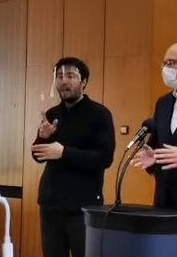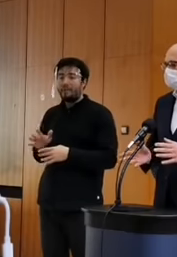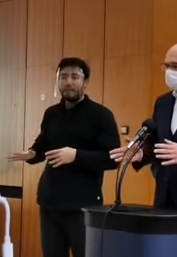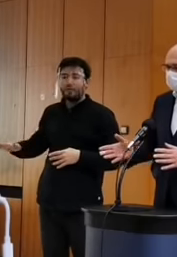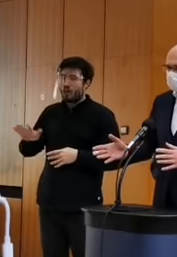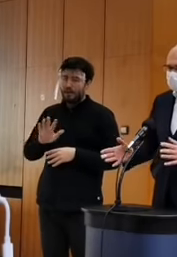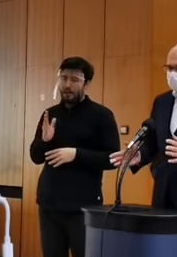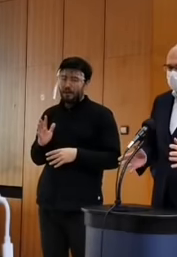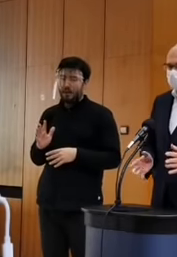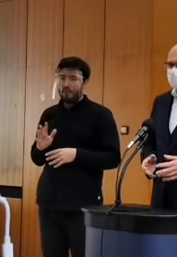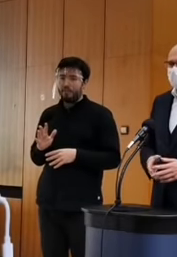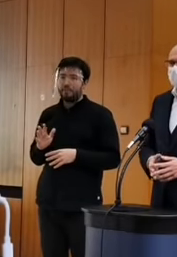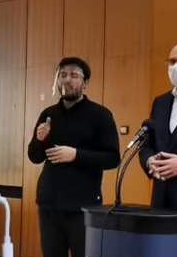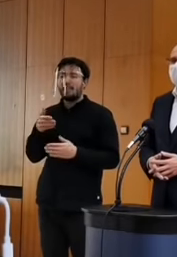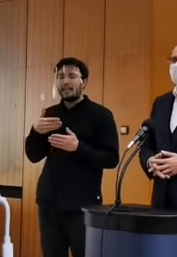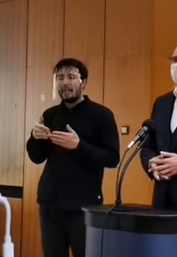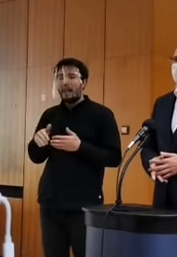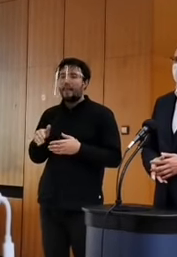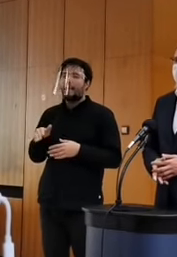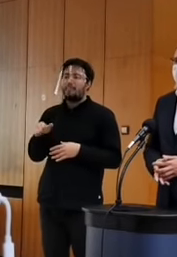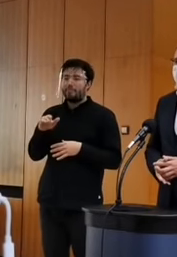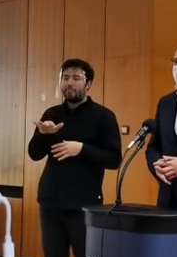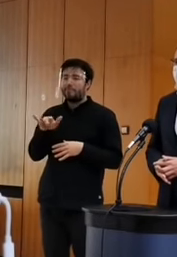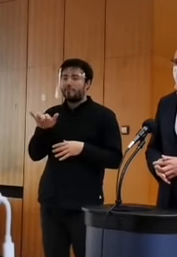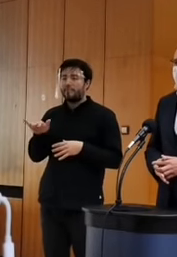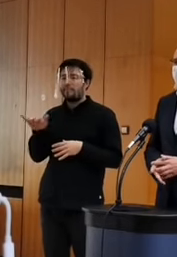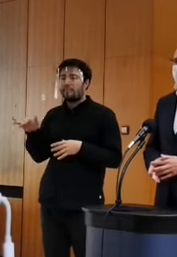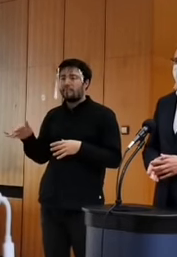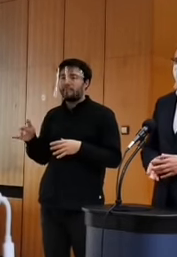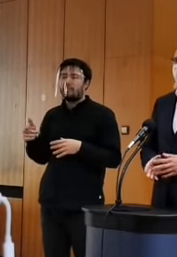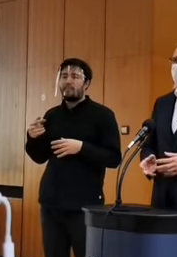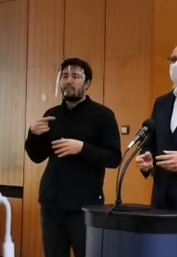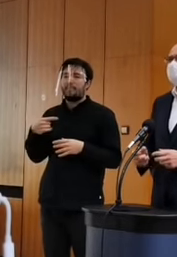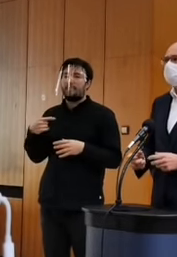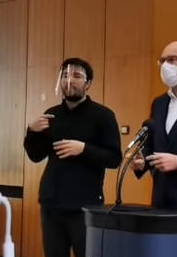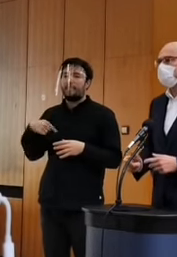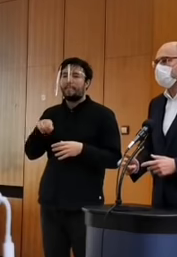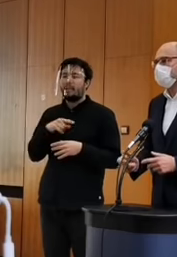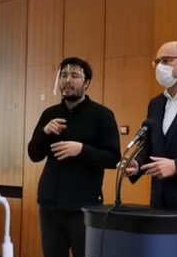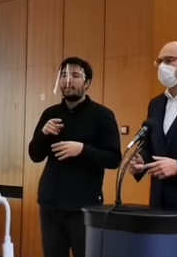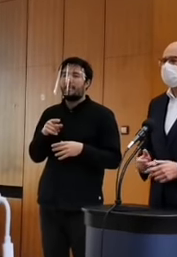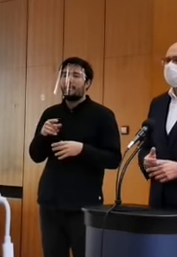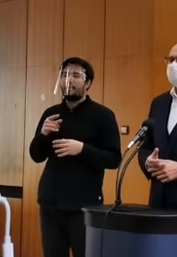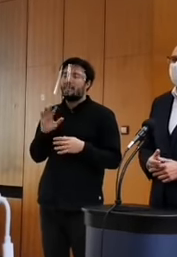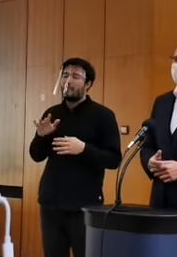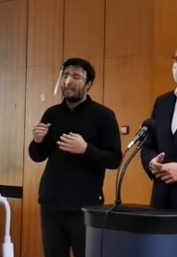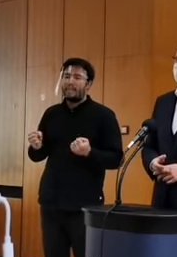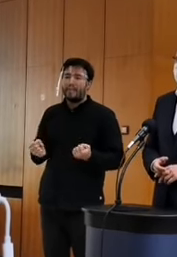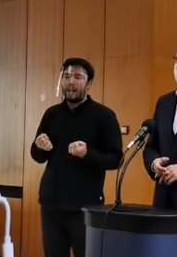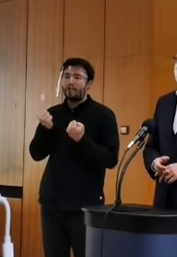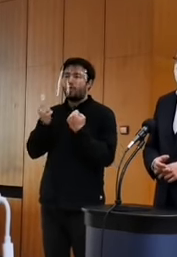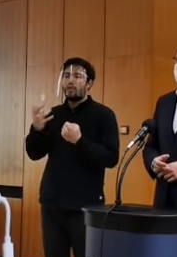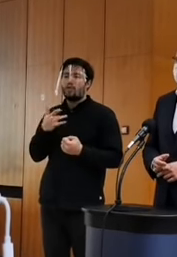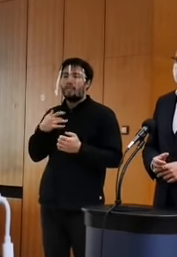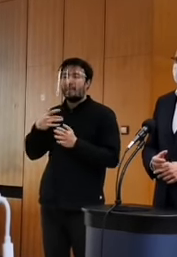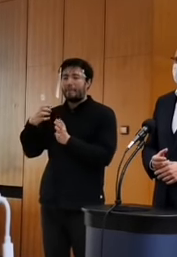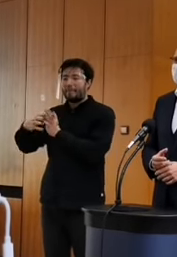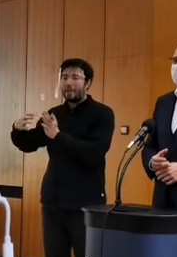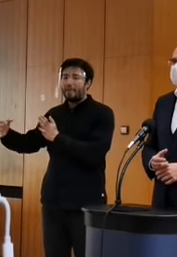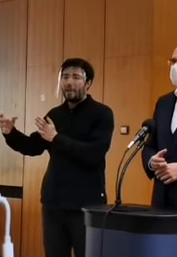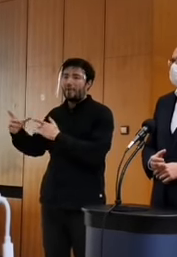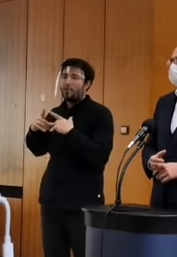všetkých. Stále tam dochádza k tomu, že sme konfrontovaní s ťažkými osobnými osudmi, s